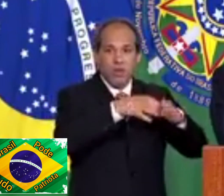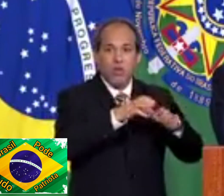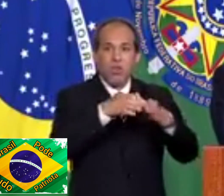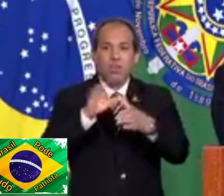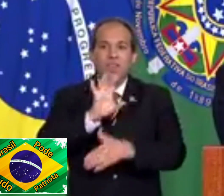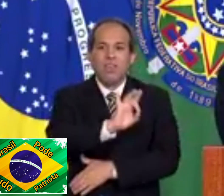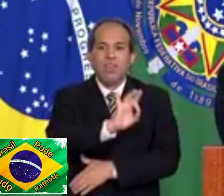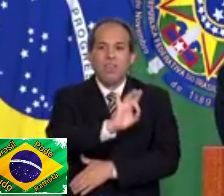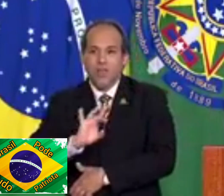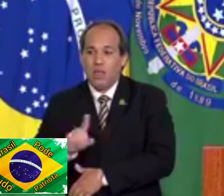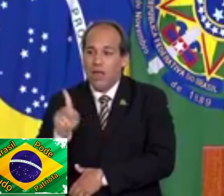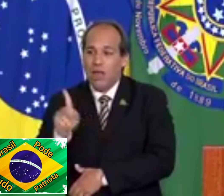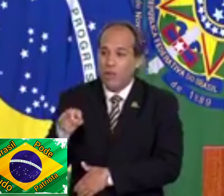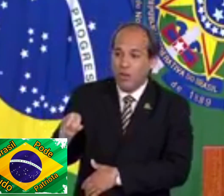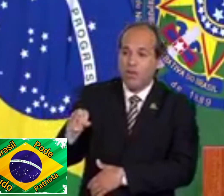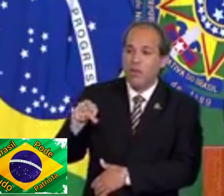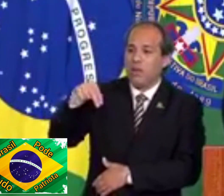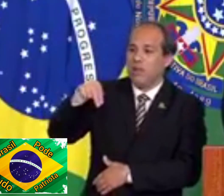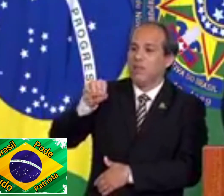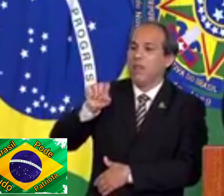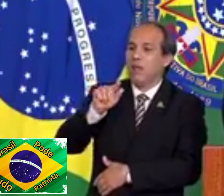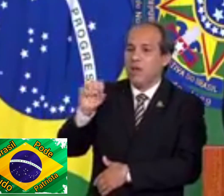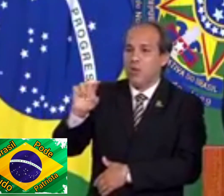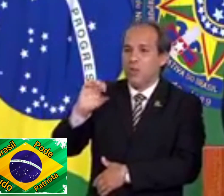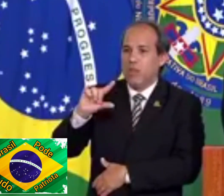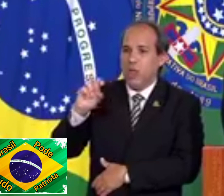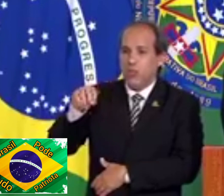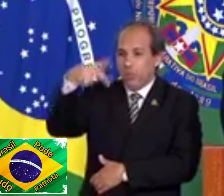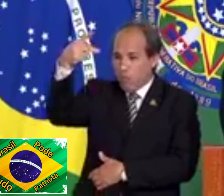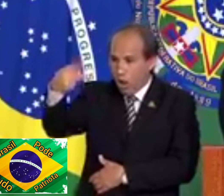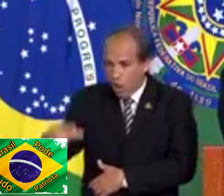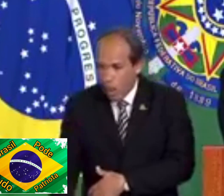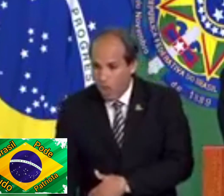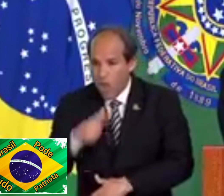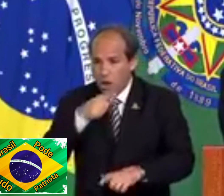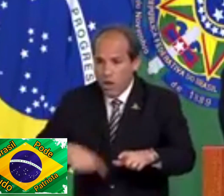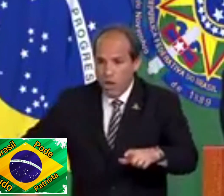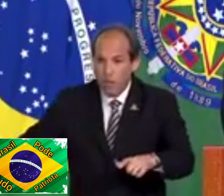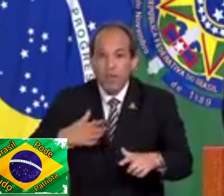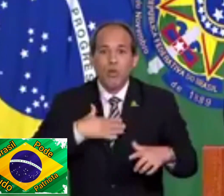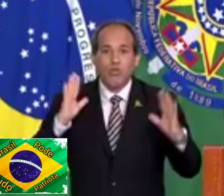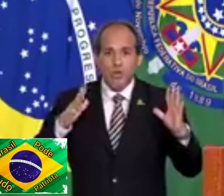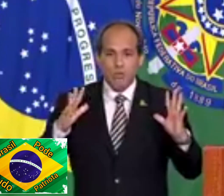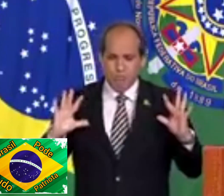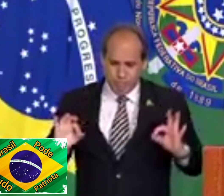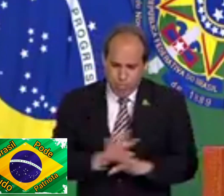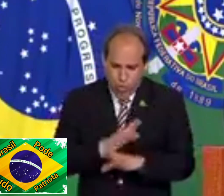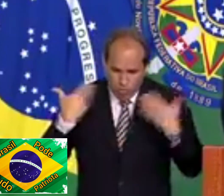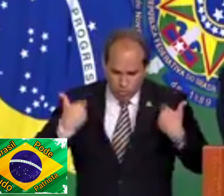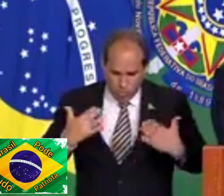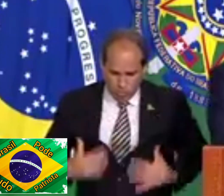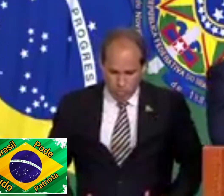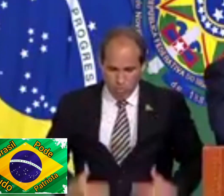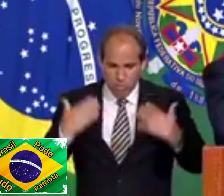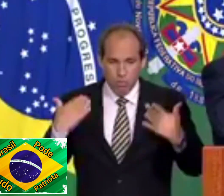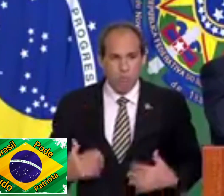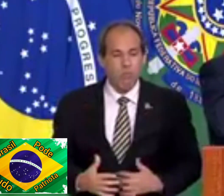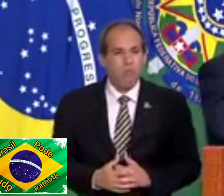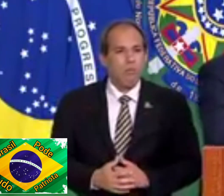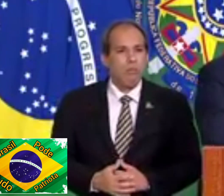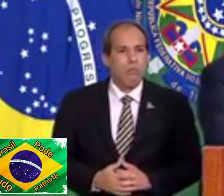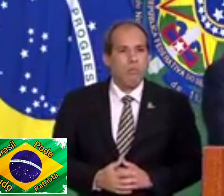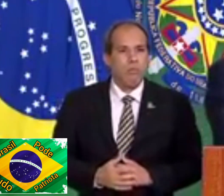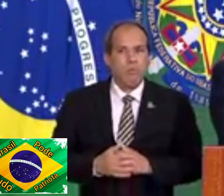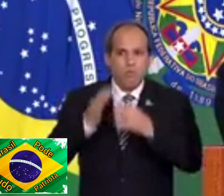Quando o Negão Celso caiu dentro da lagoa, eu já estava com a gandola desabotoada e o cadarço do meu coturno